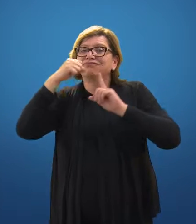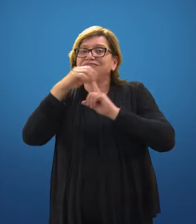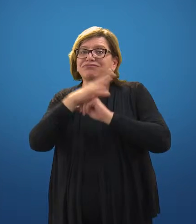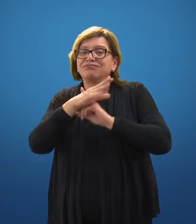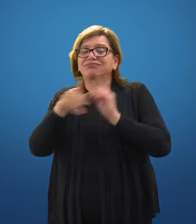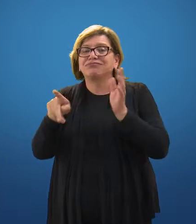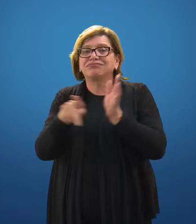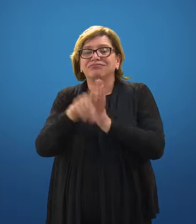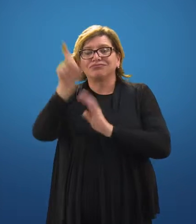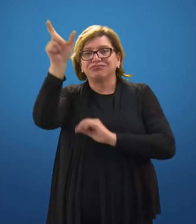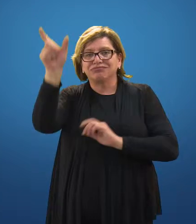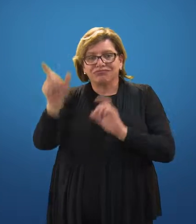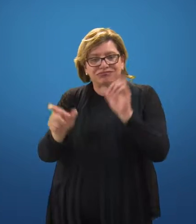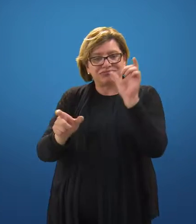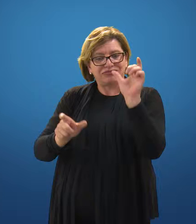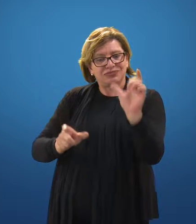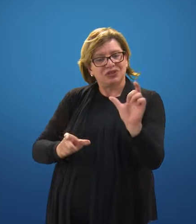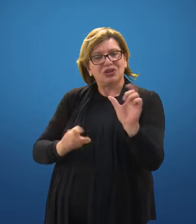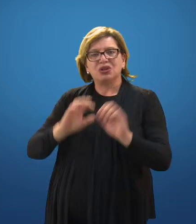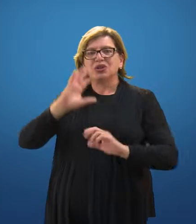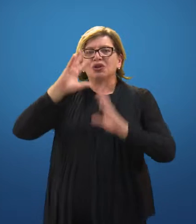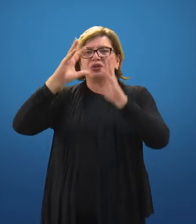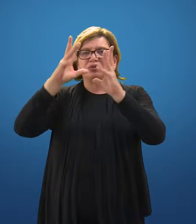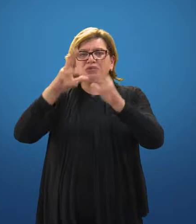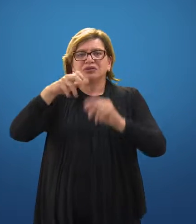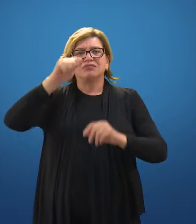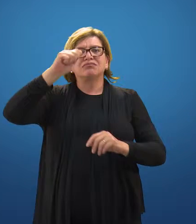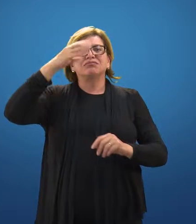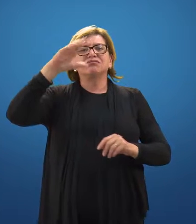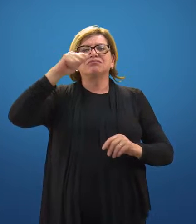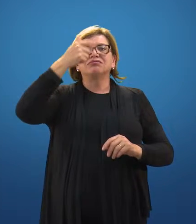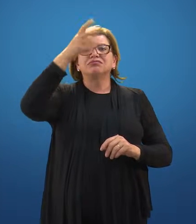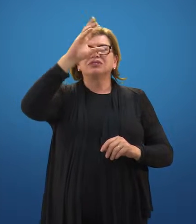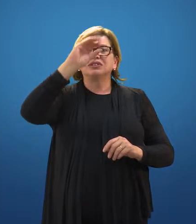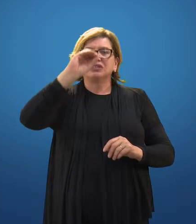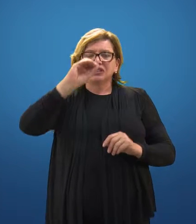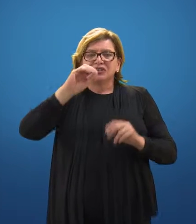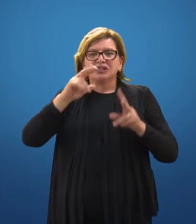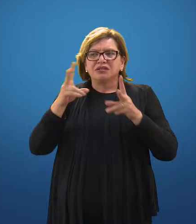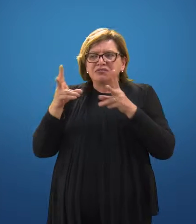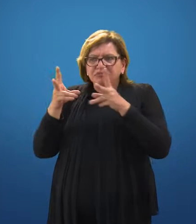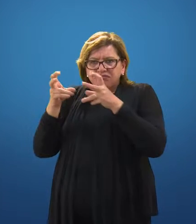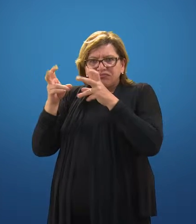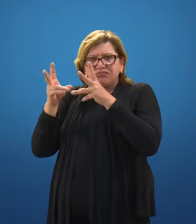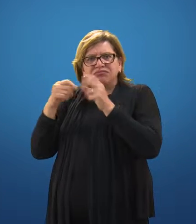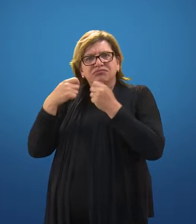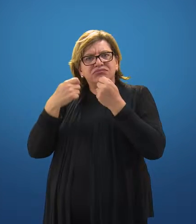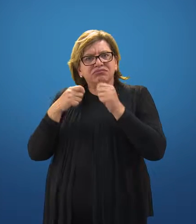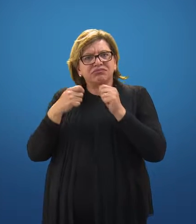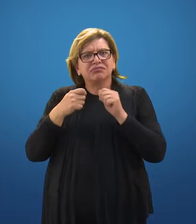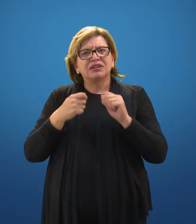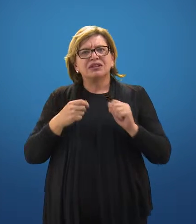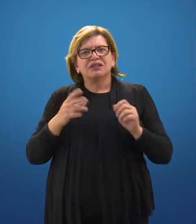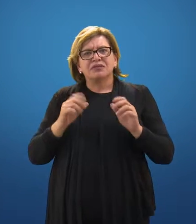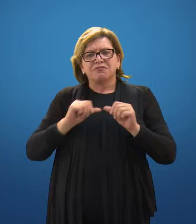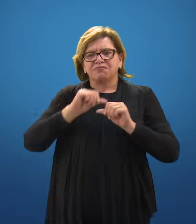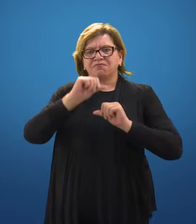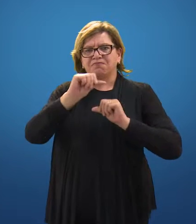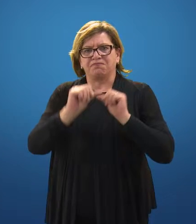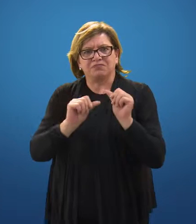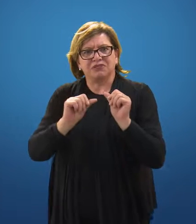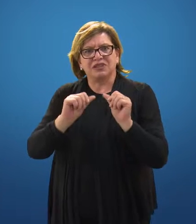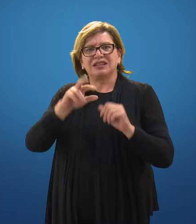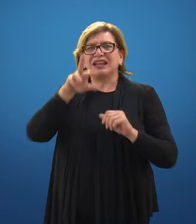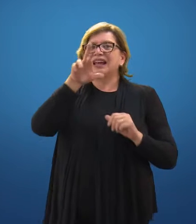sociais? Toda ação social, para Max Weber, ele visa uma reação